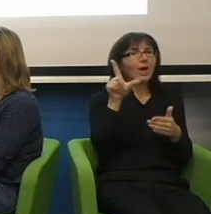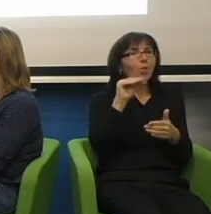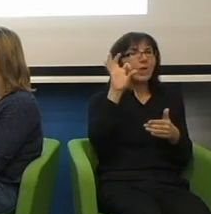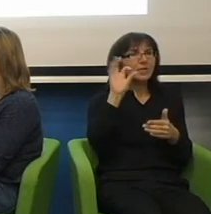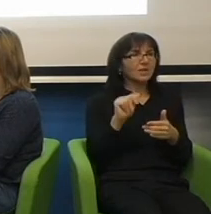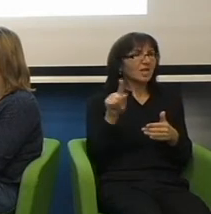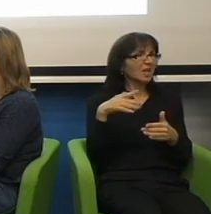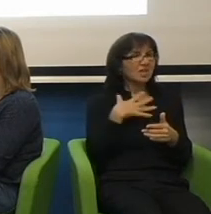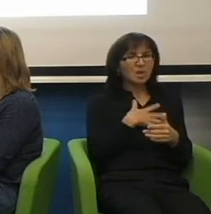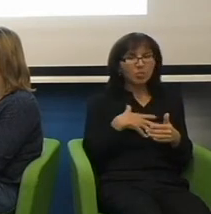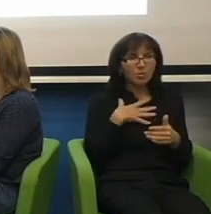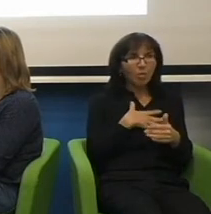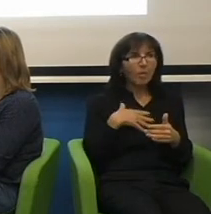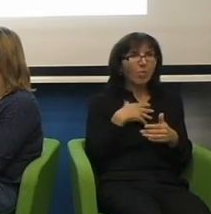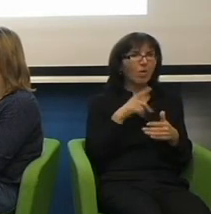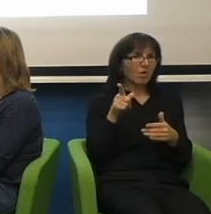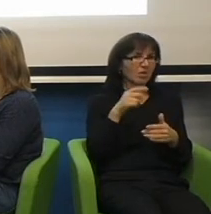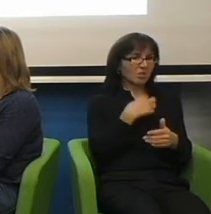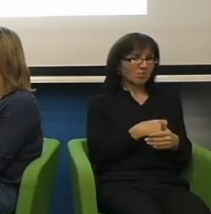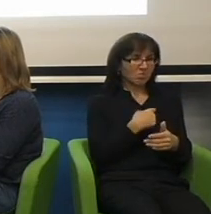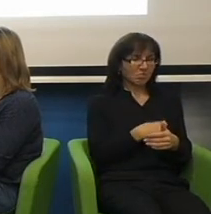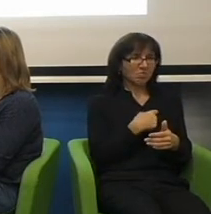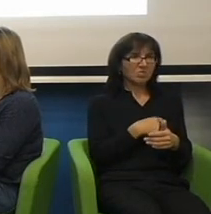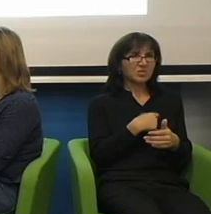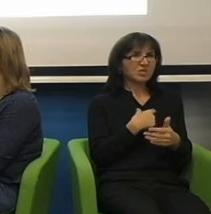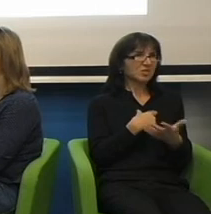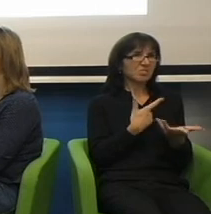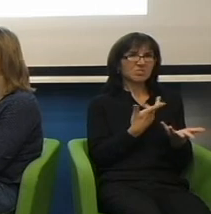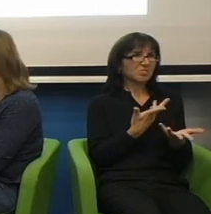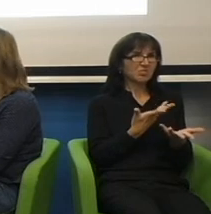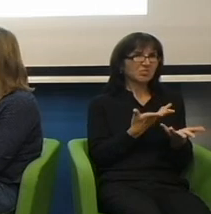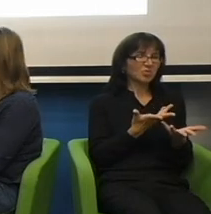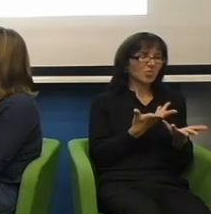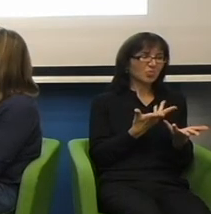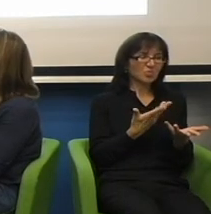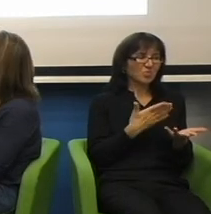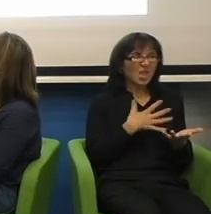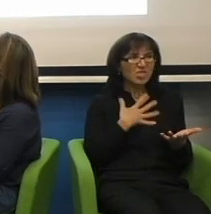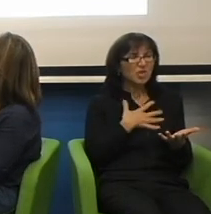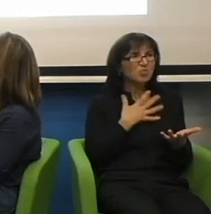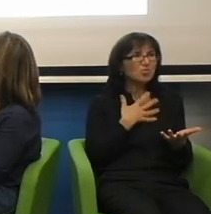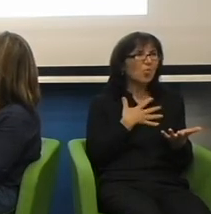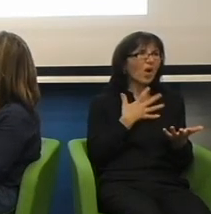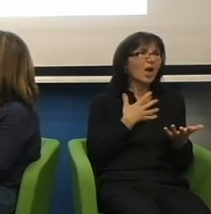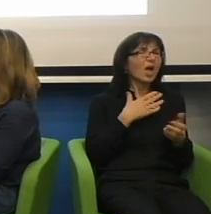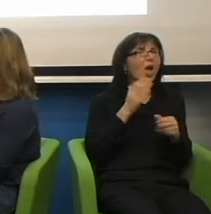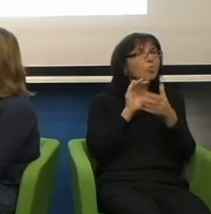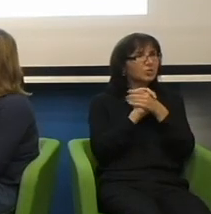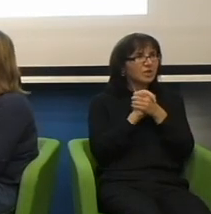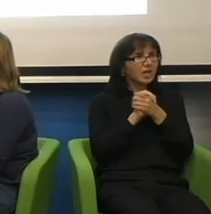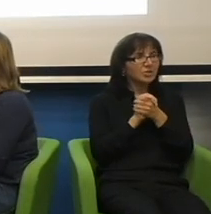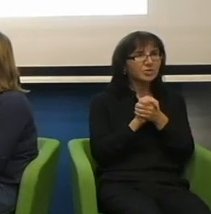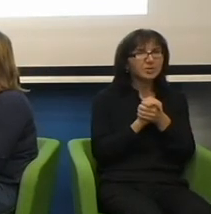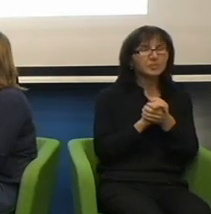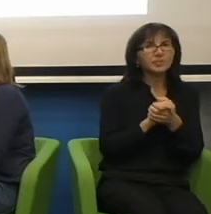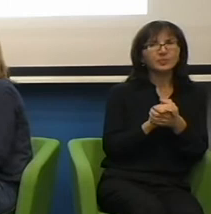prostu w którymś momencie w jej sercu naprawdę nie miał dobrego miejsca. Ja jeszcze tylko przytoczę